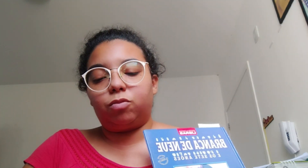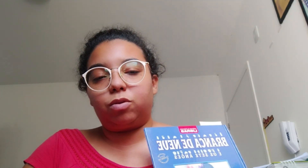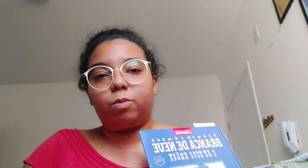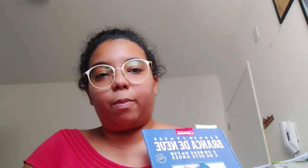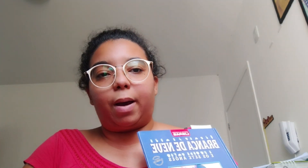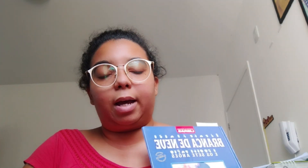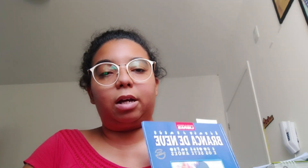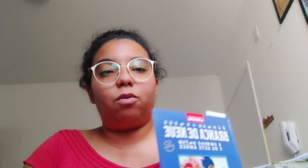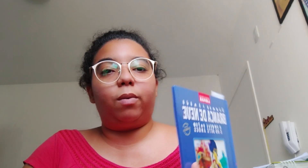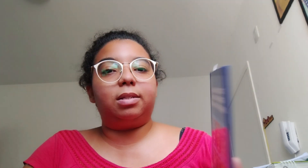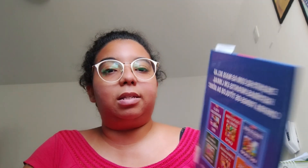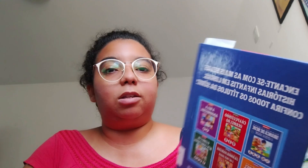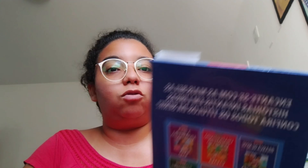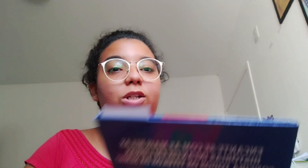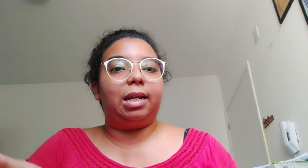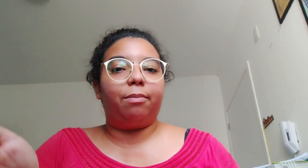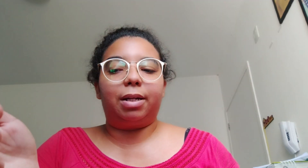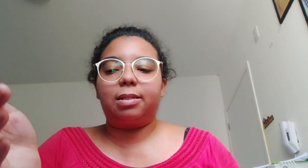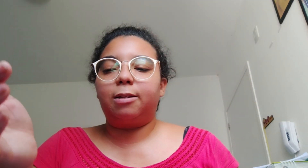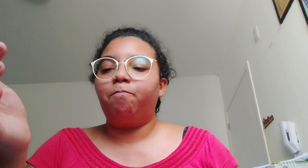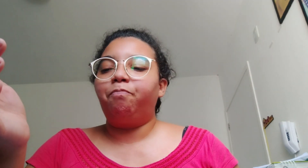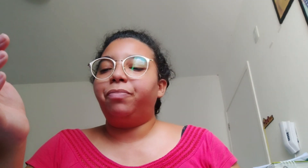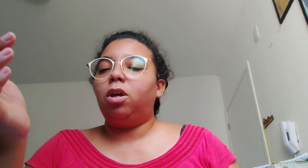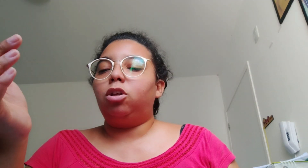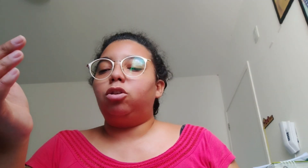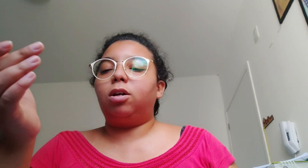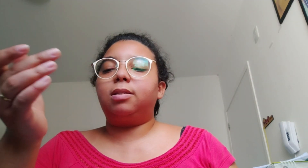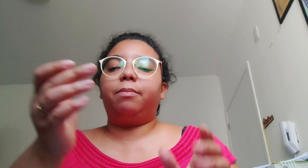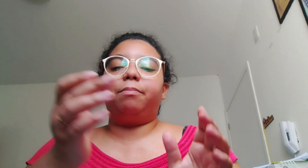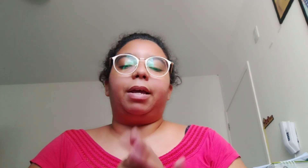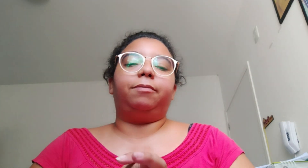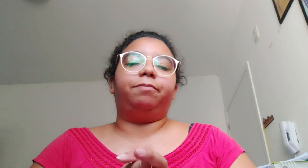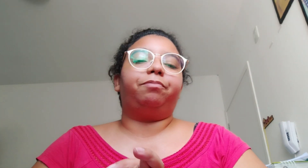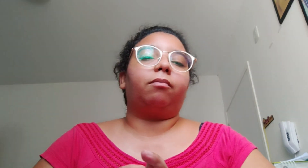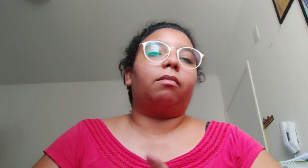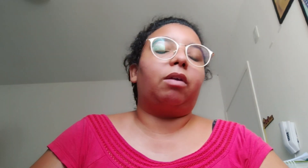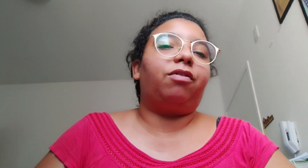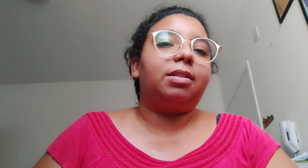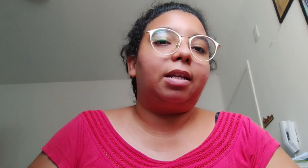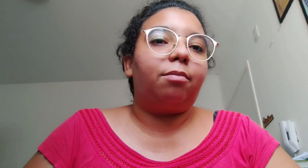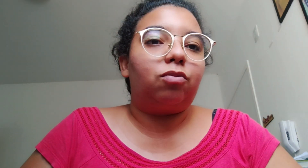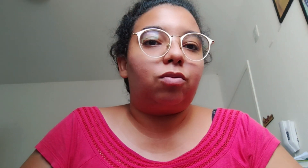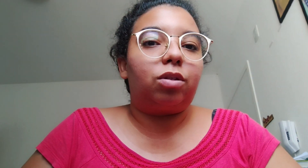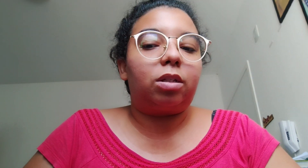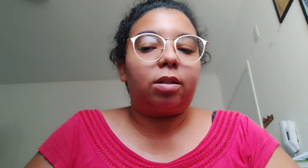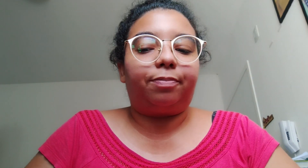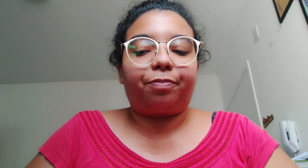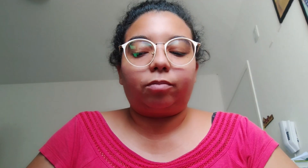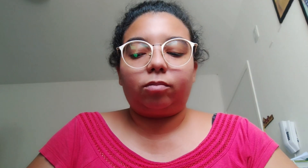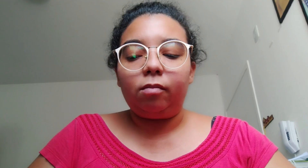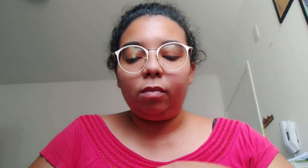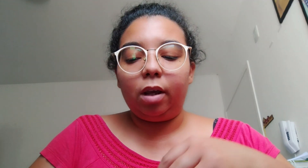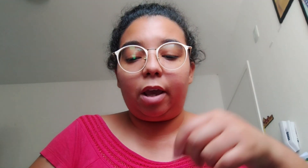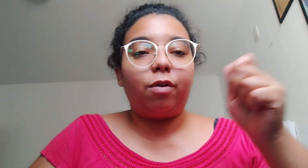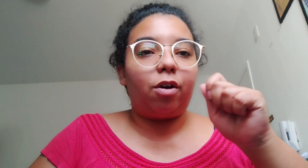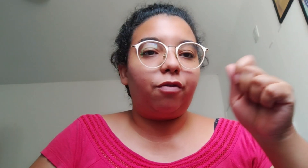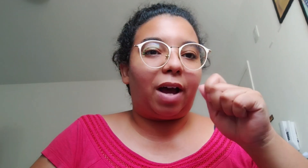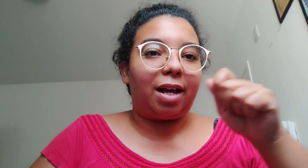ótimos para o ensino de Libras. Nós também fazemos... Eu faço,